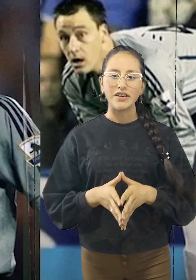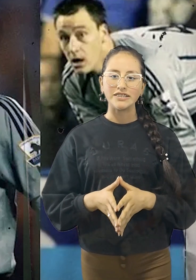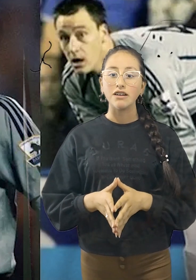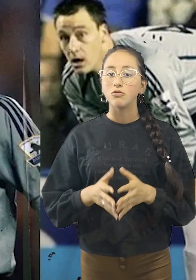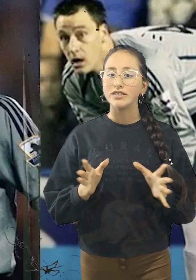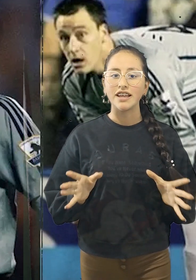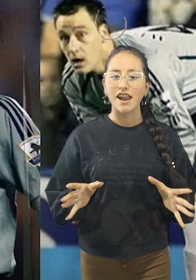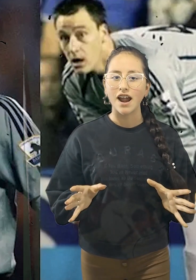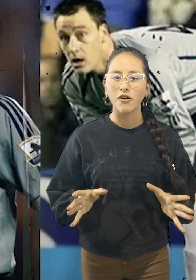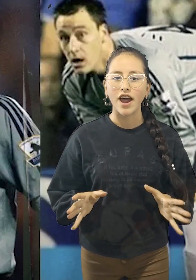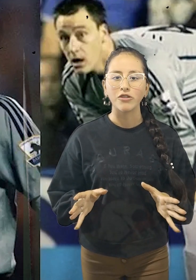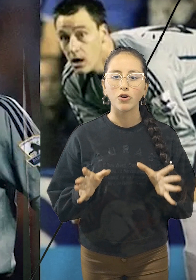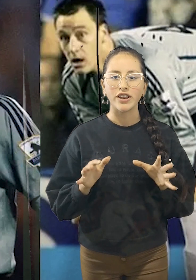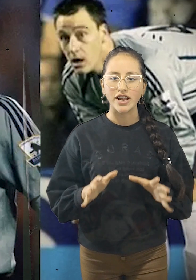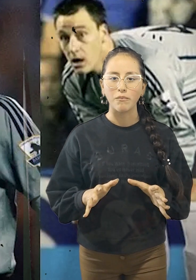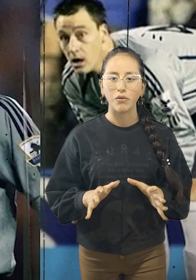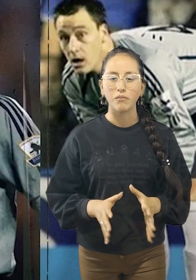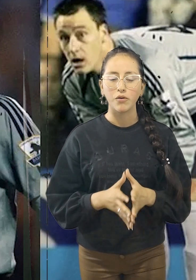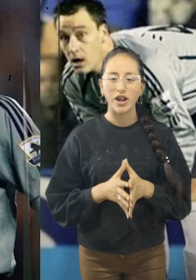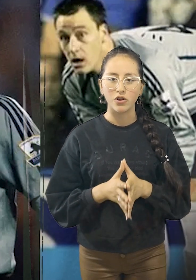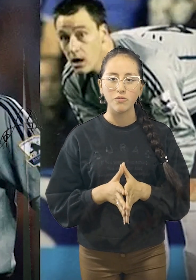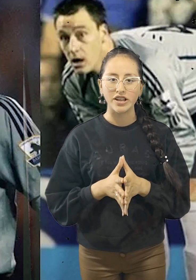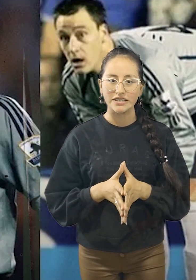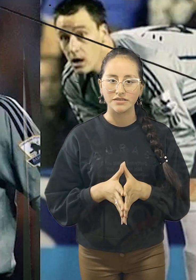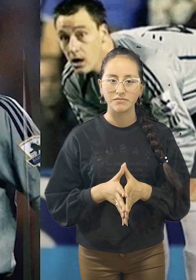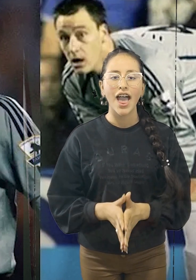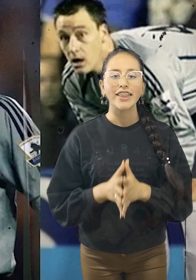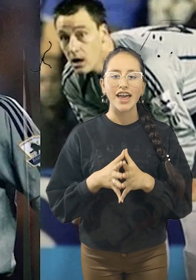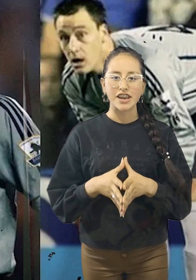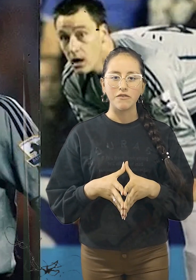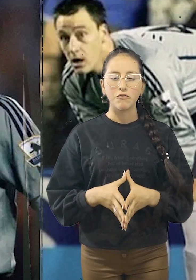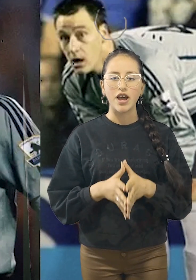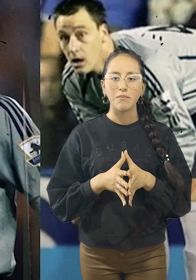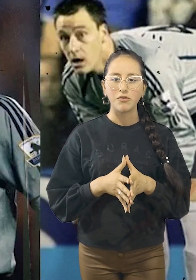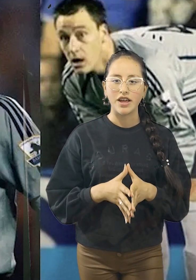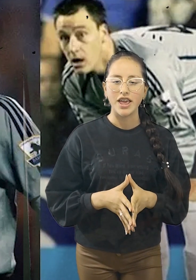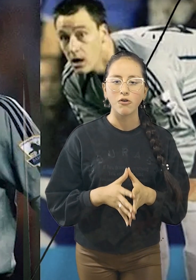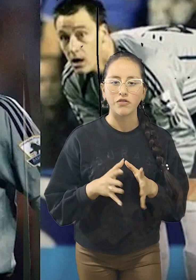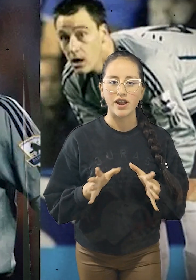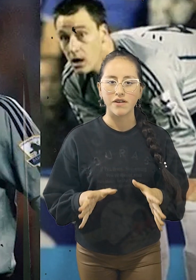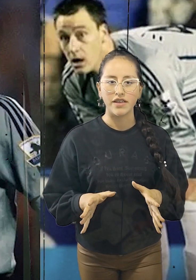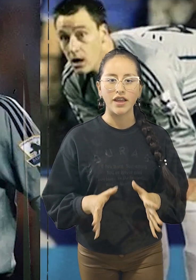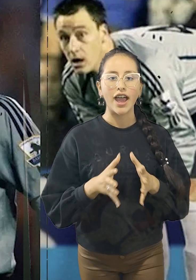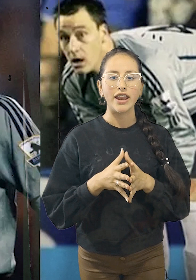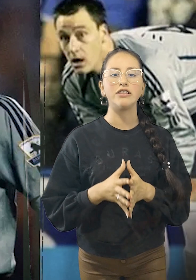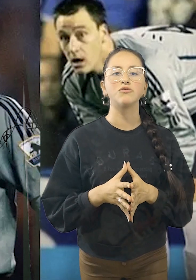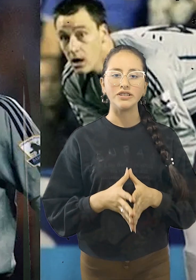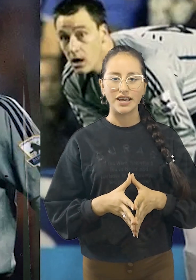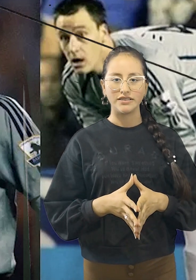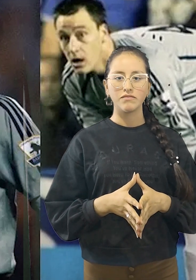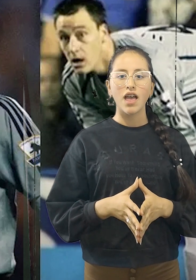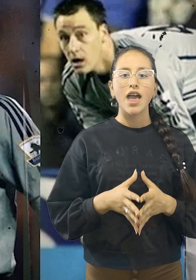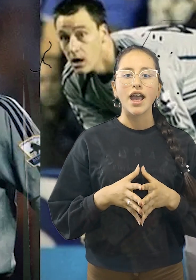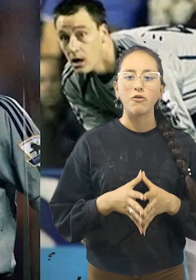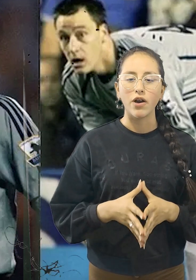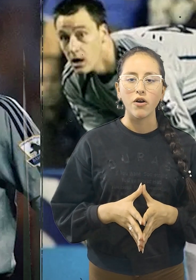Para el defensa, no es nada raro dejar todo en el campo, por el club inglés. Terry fue a la portería contra el Reading en el